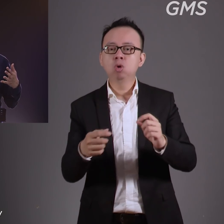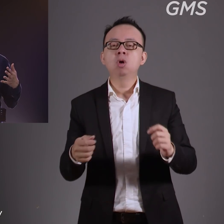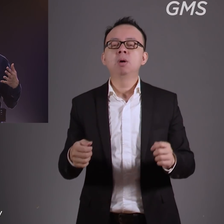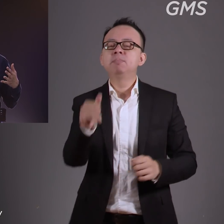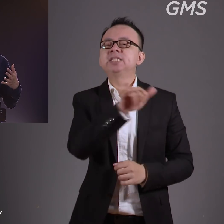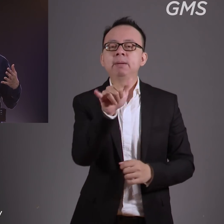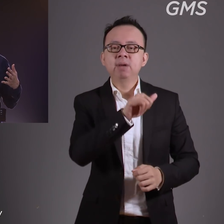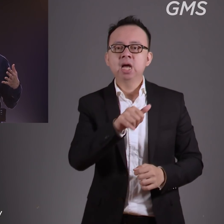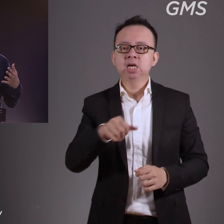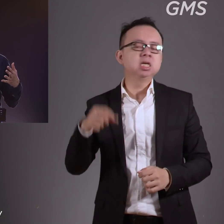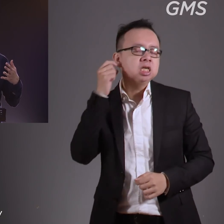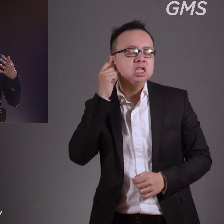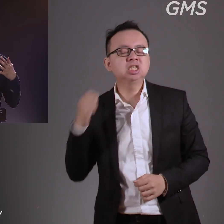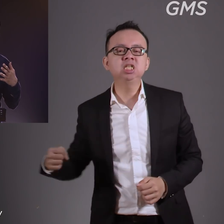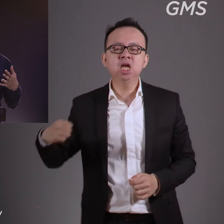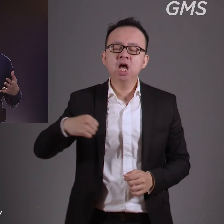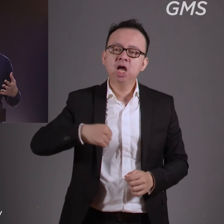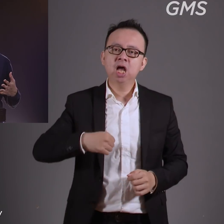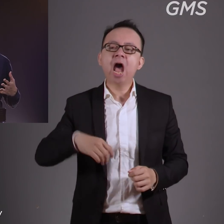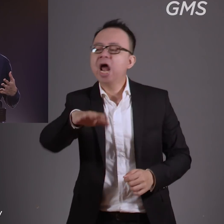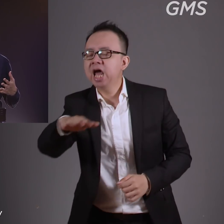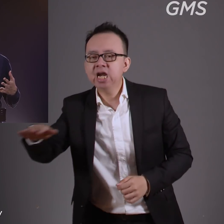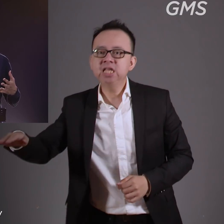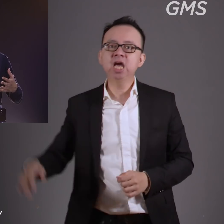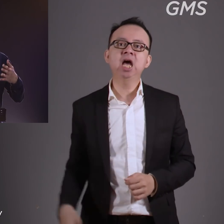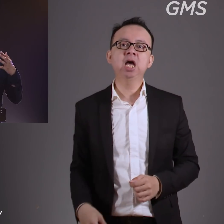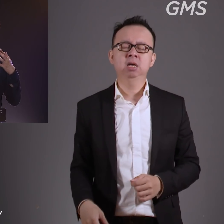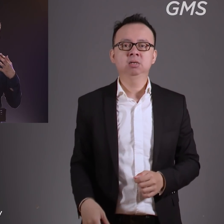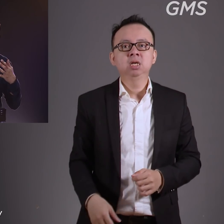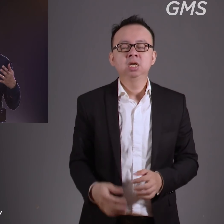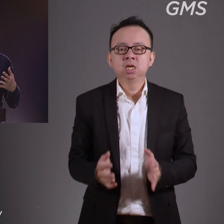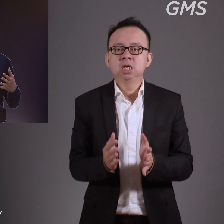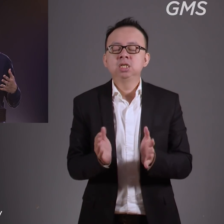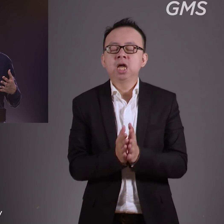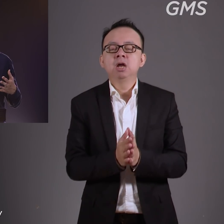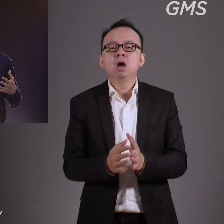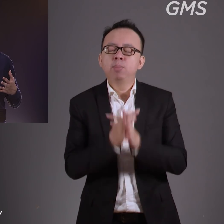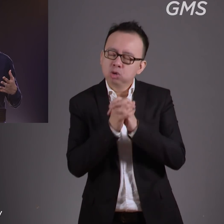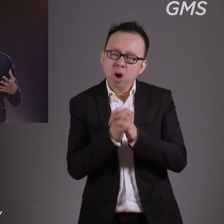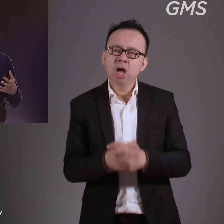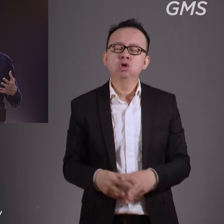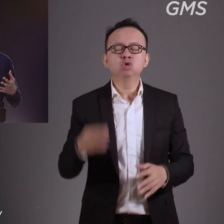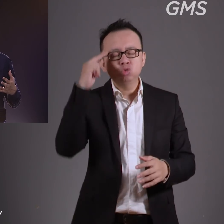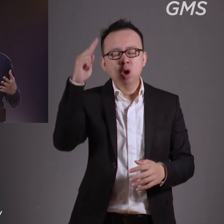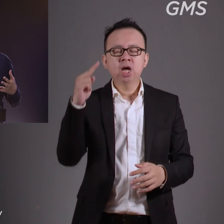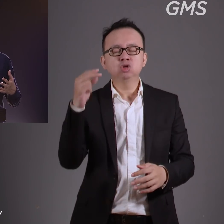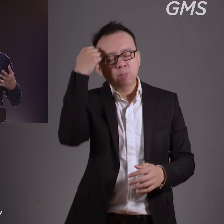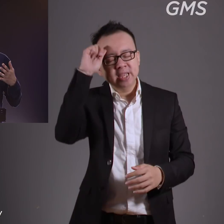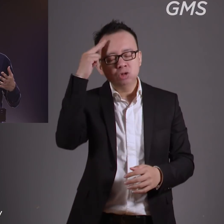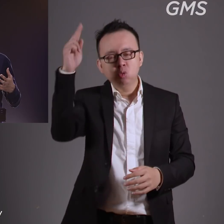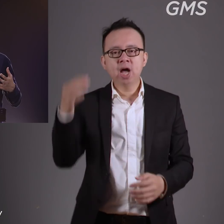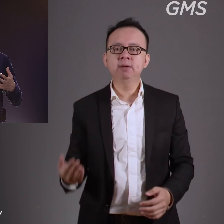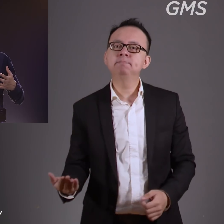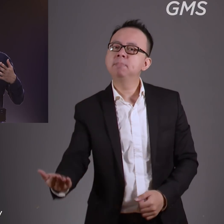remember us. Use my children, Tuhan. Bangkitkan orang-orang yang kau pilih pada keturunan kami